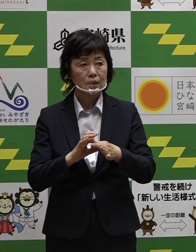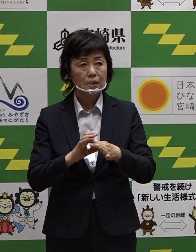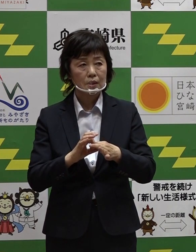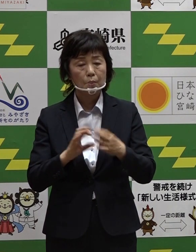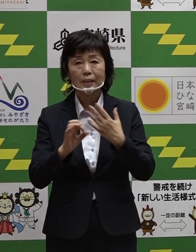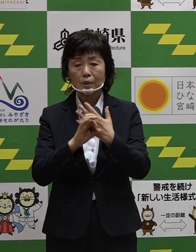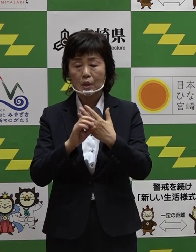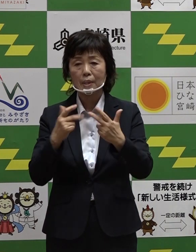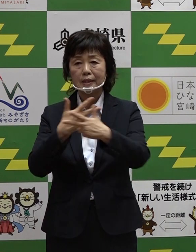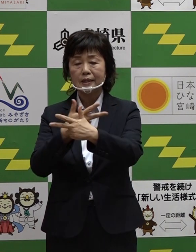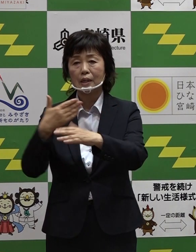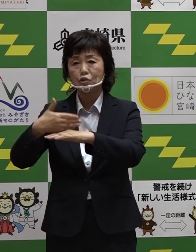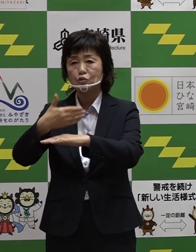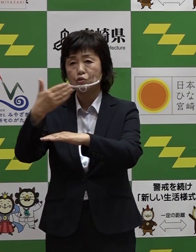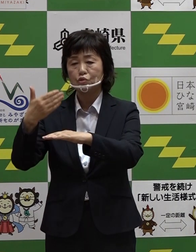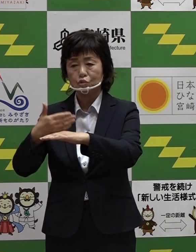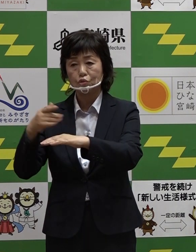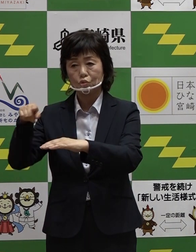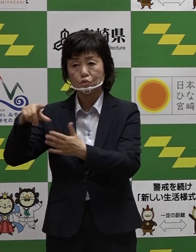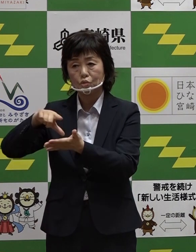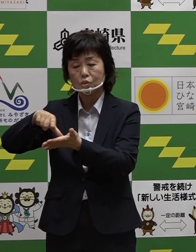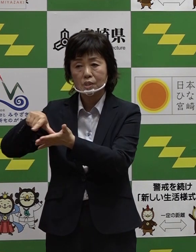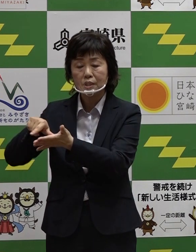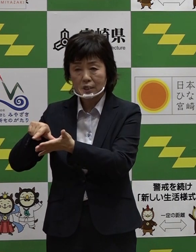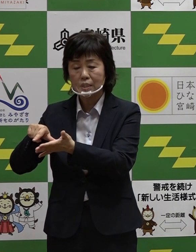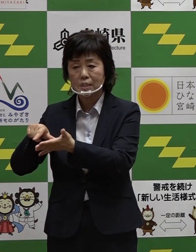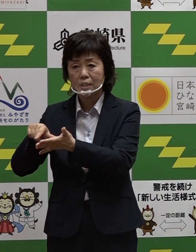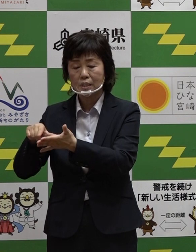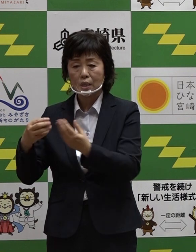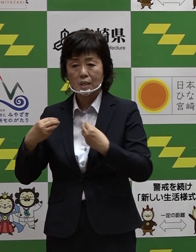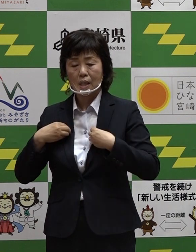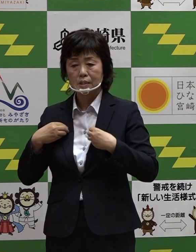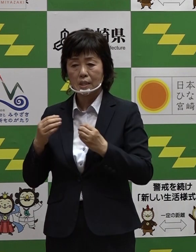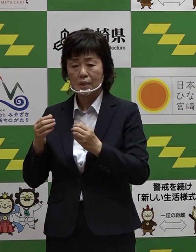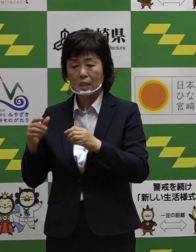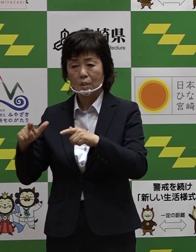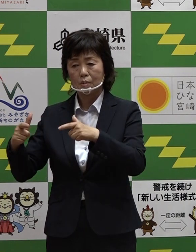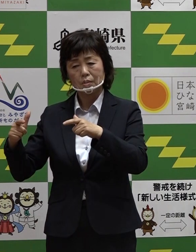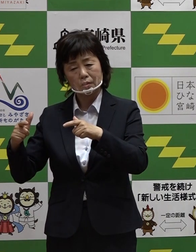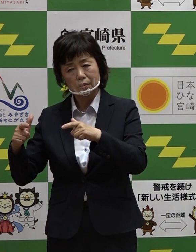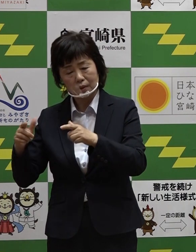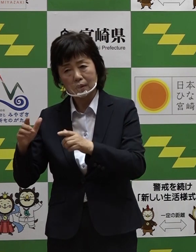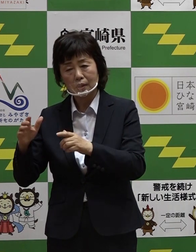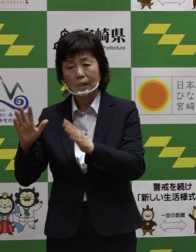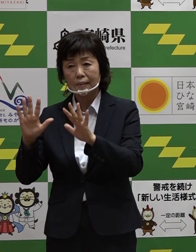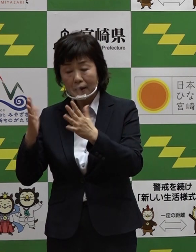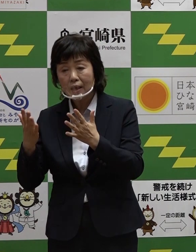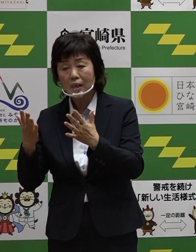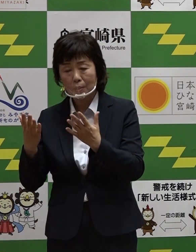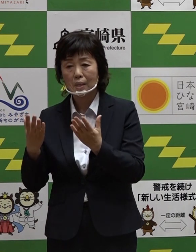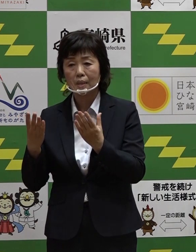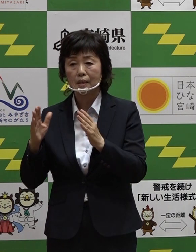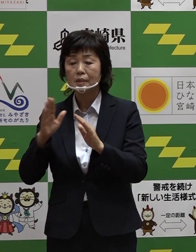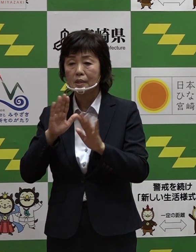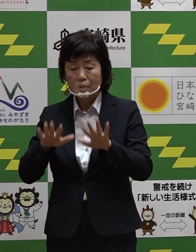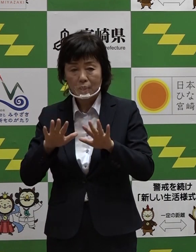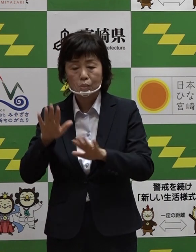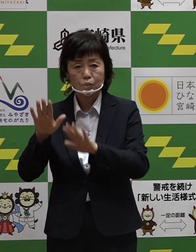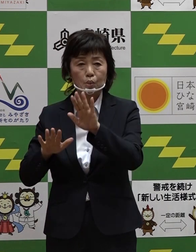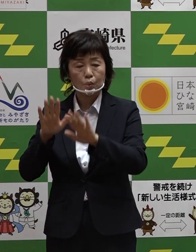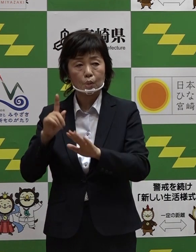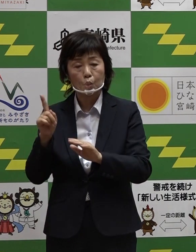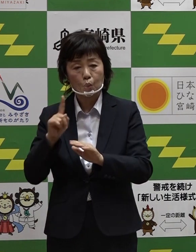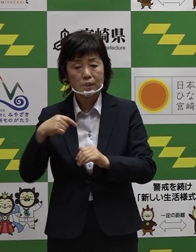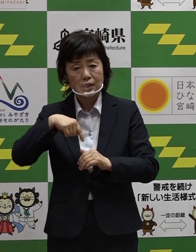例えば北九州市のようにこれからそういう流行地域がまた発生しなければ、現状はどこに行ってもいいという